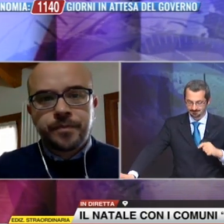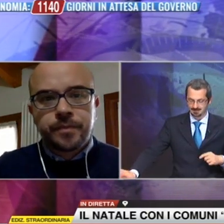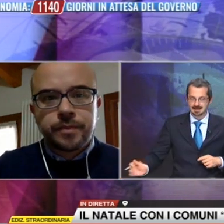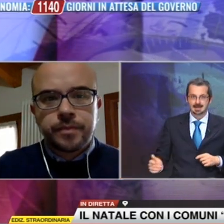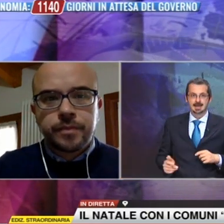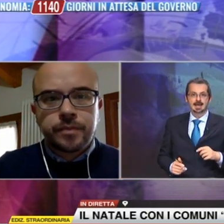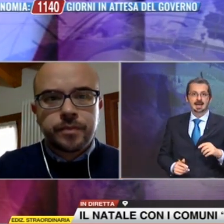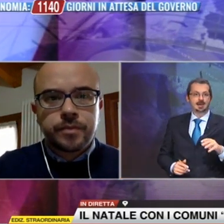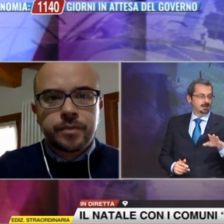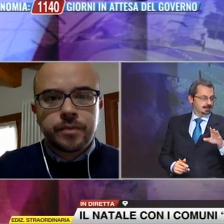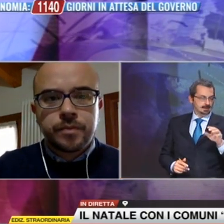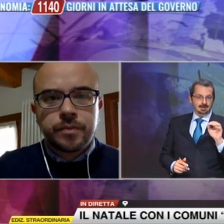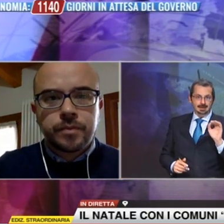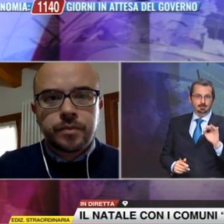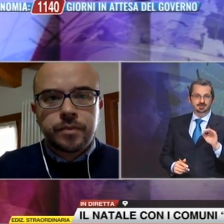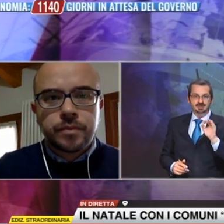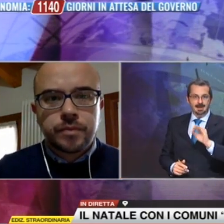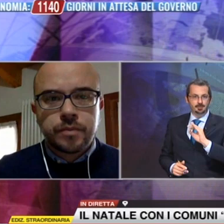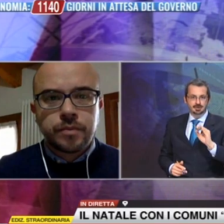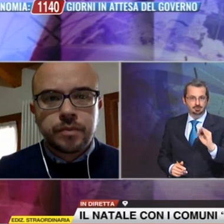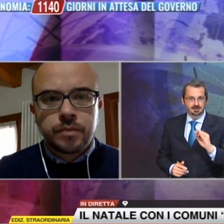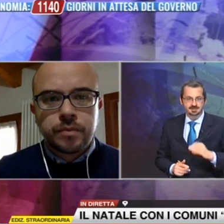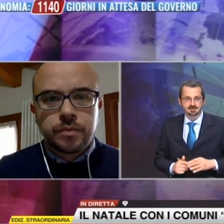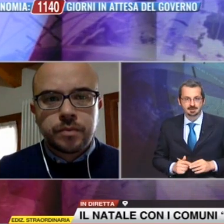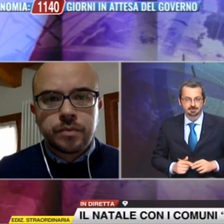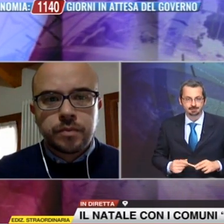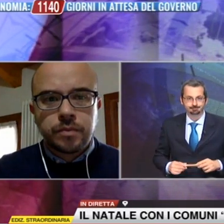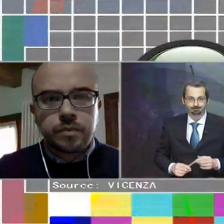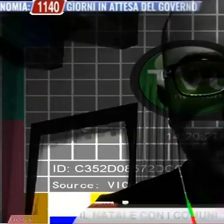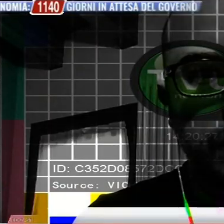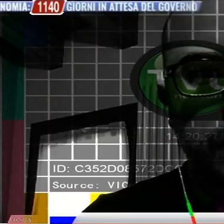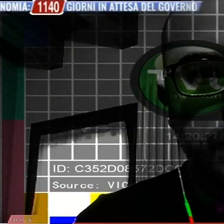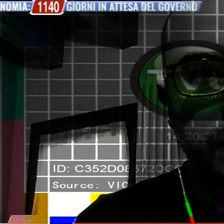Grazie. Allora, la pubblicità, poi gli ultimissimi minuti.